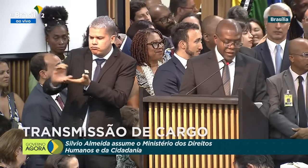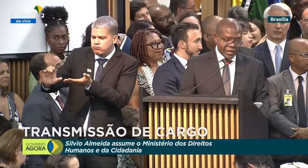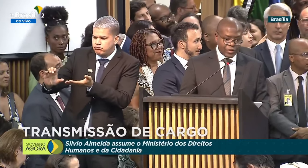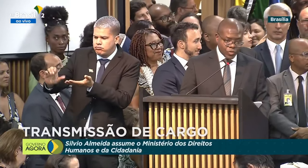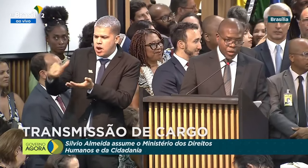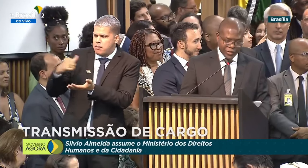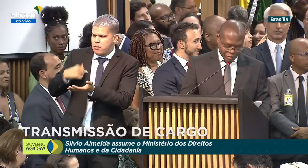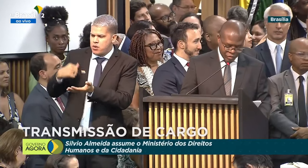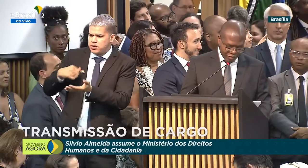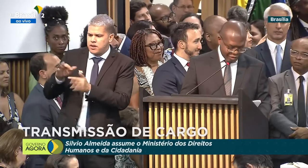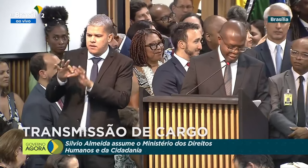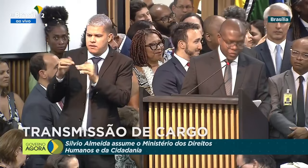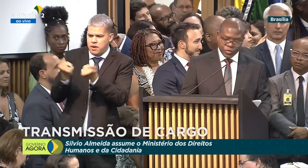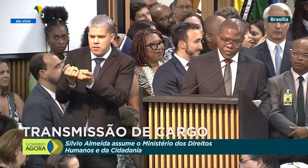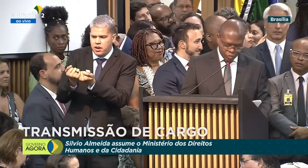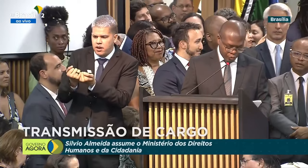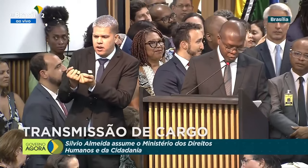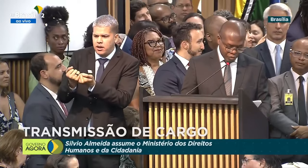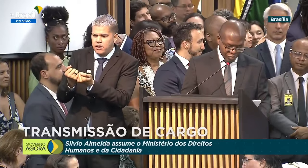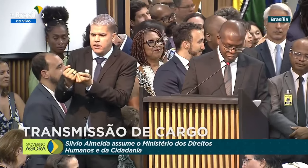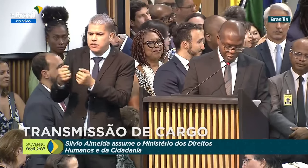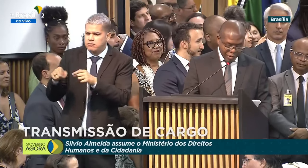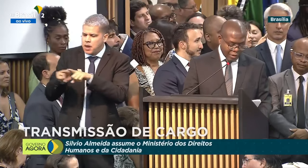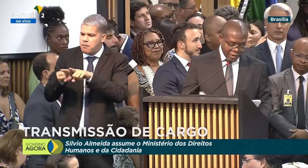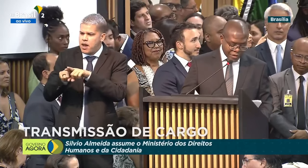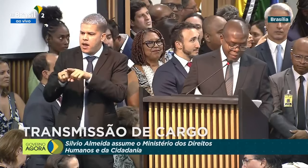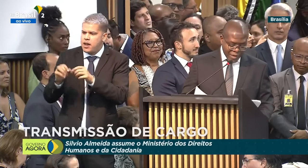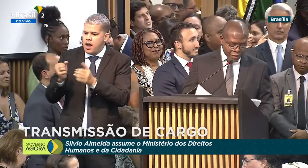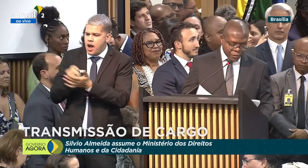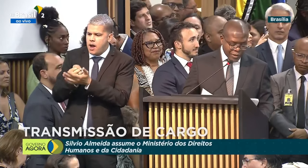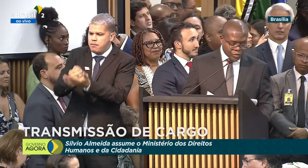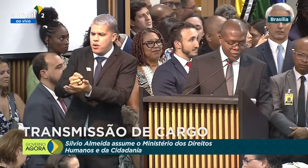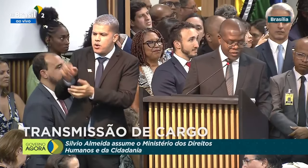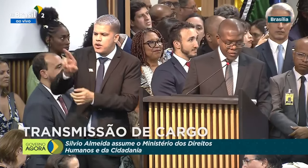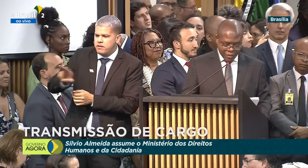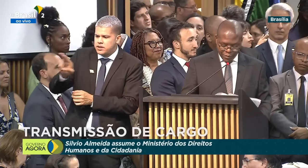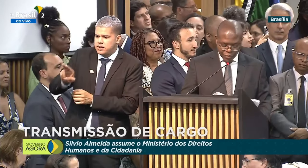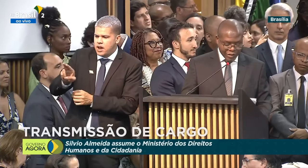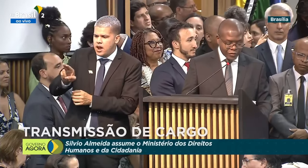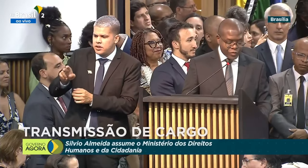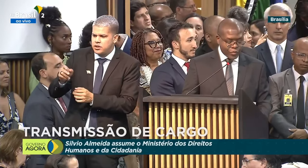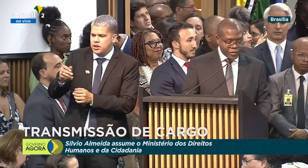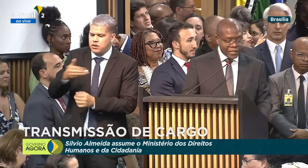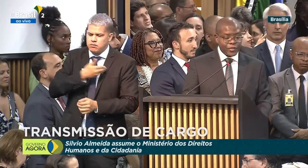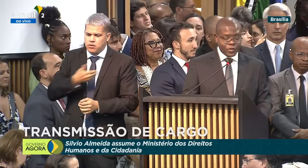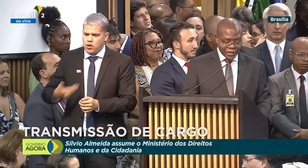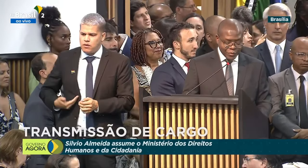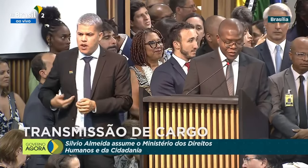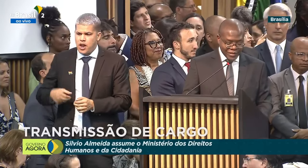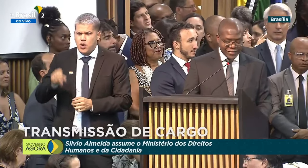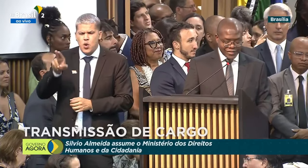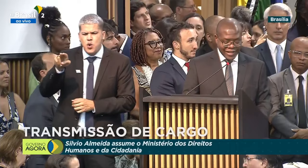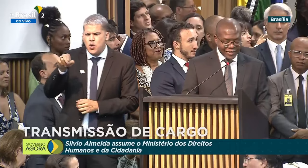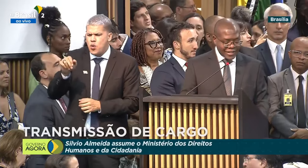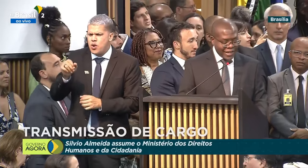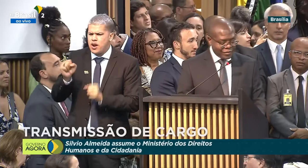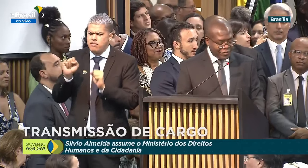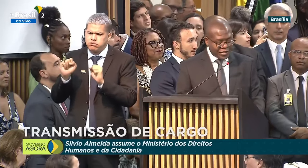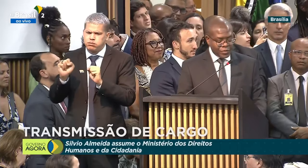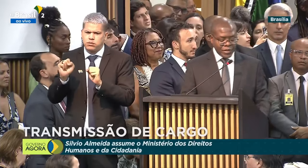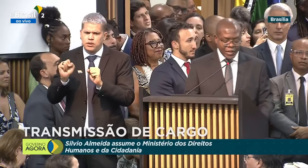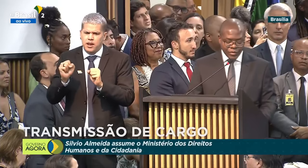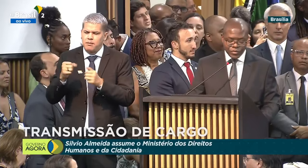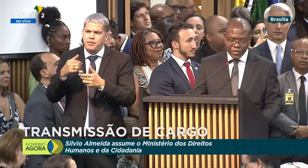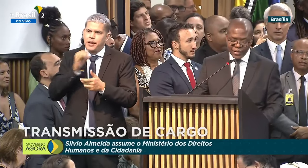indígena e as cotas universidades nos serviços públicos jamais podemos subestimar portanto as conquistas e todas as mudanças que ela